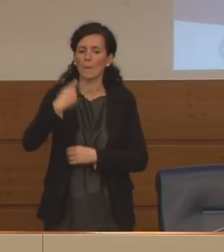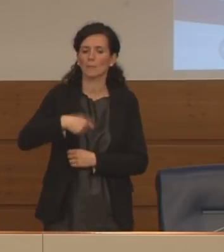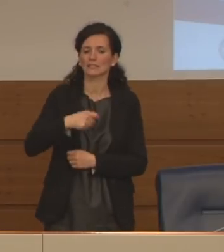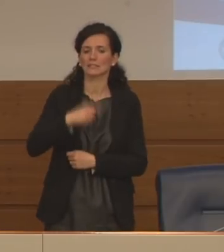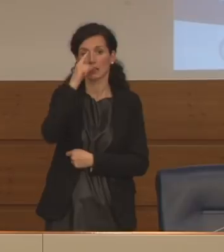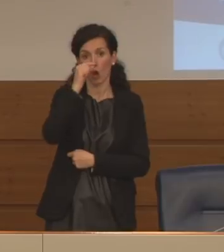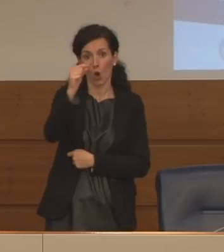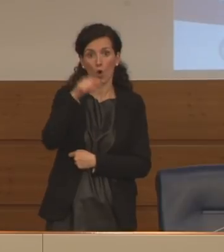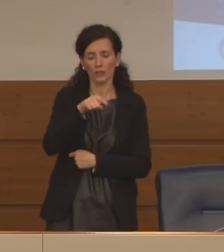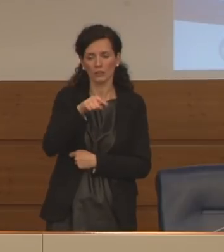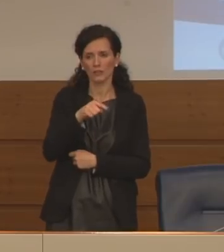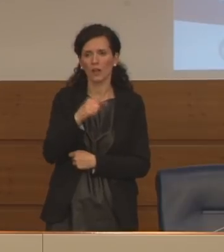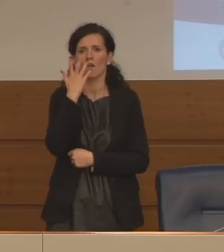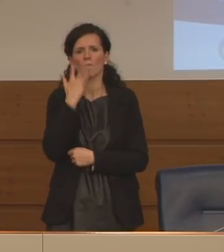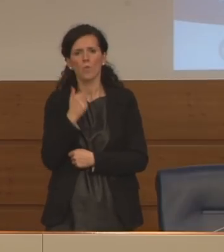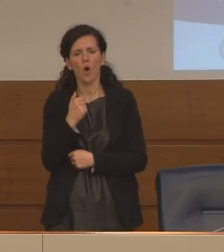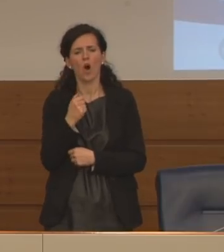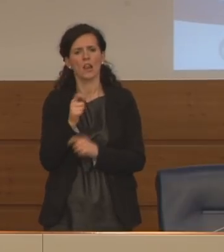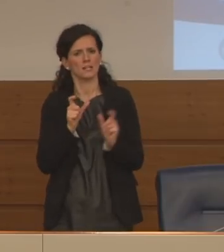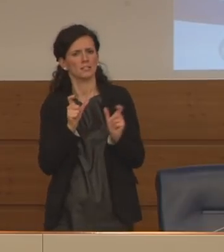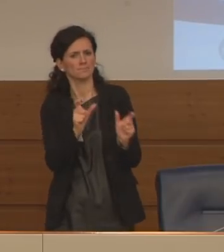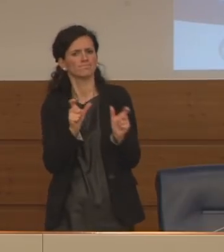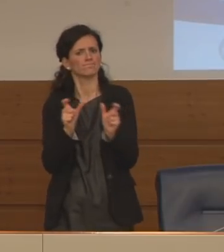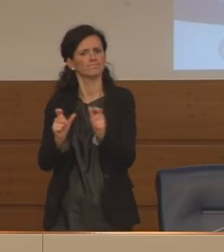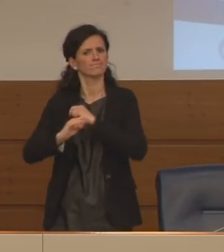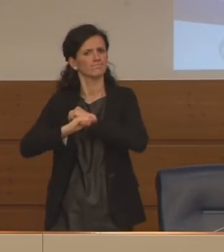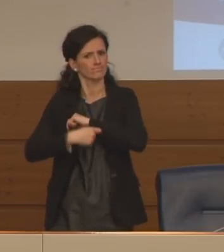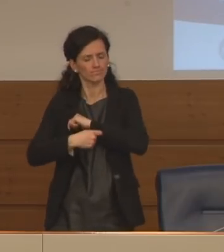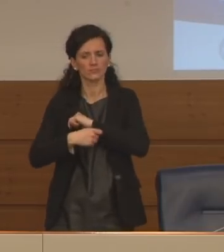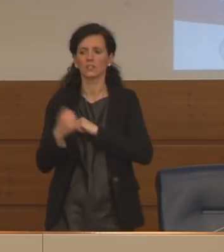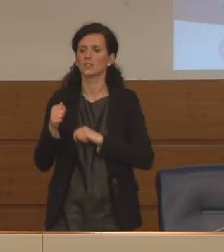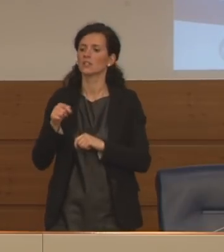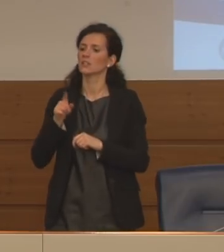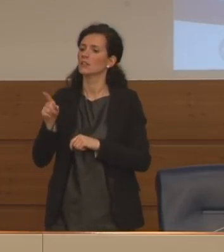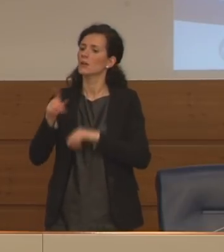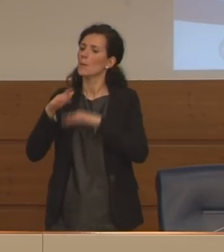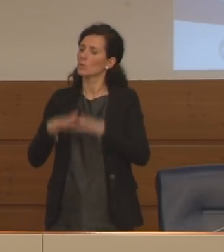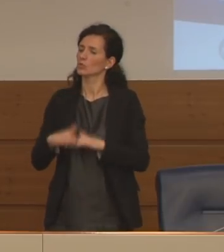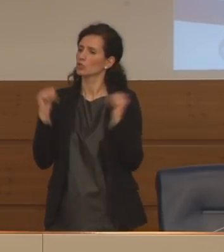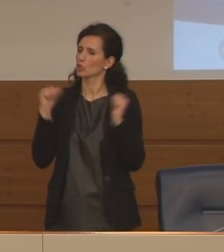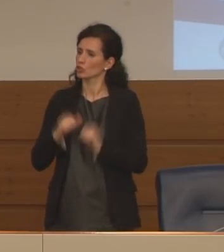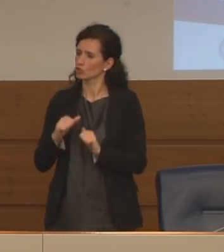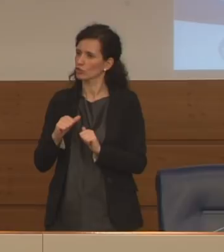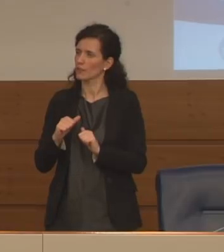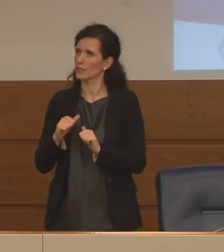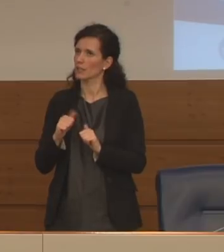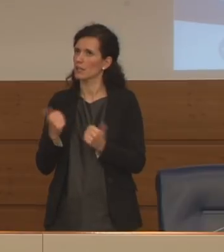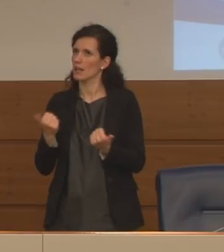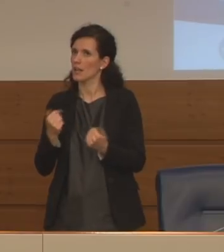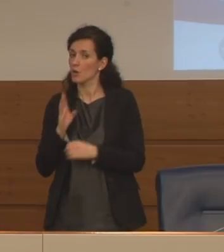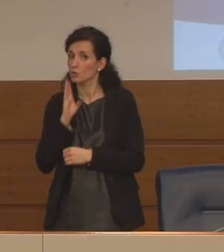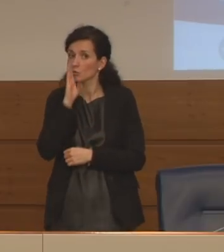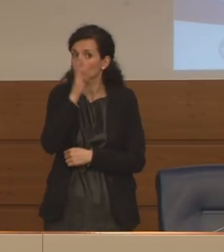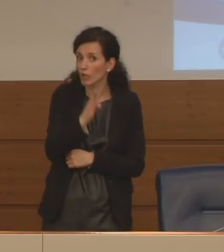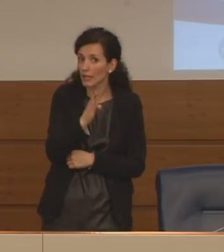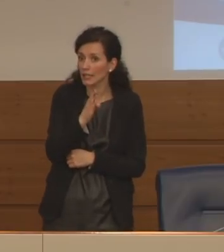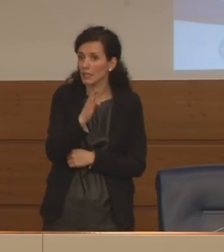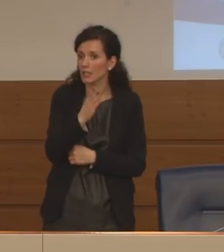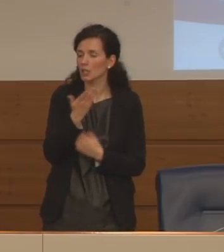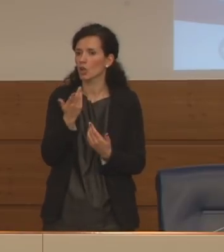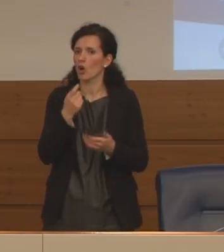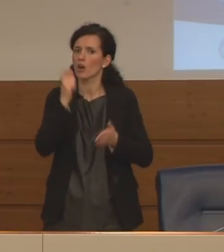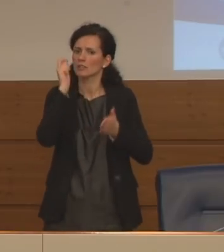fare ulteriori restrizioni voi come protezione civile avete magari anche suggerito delle